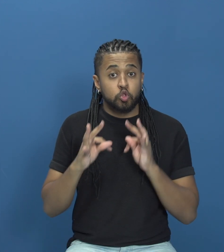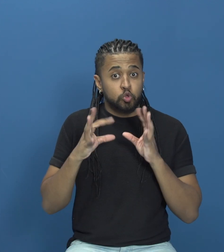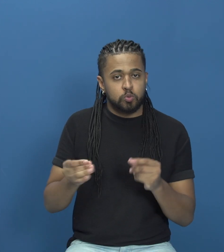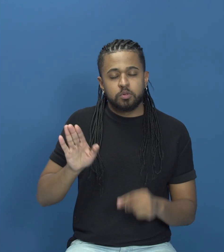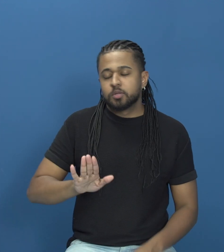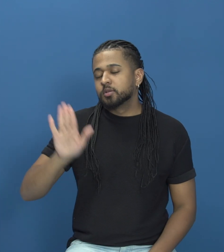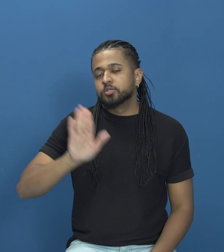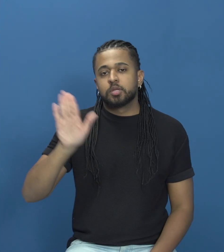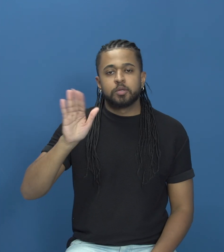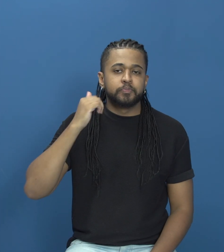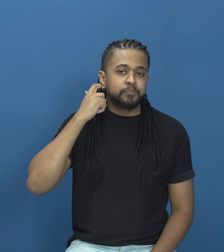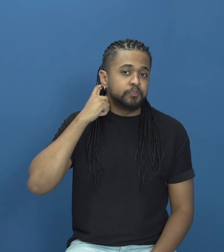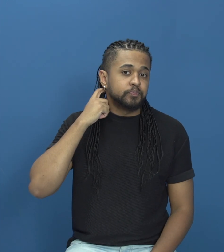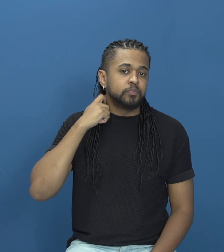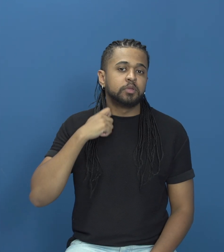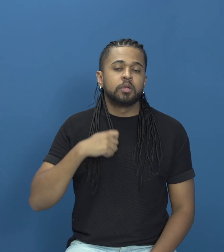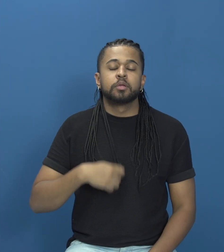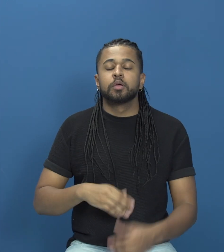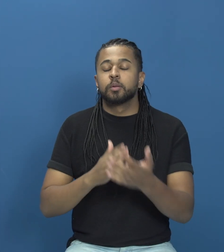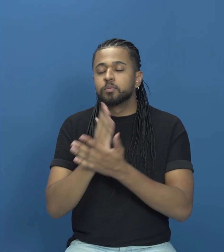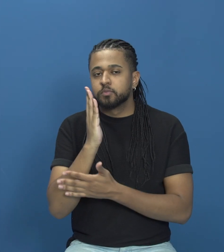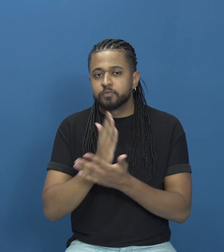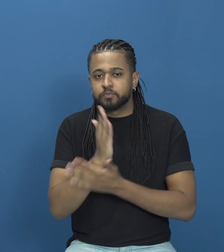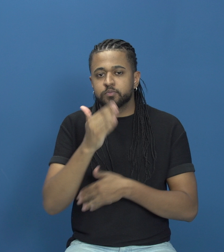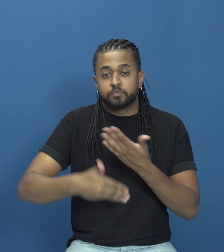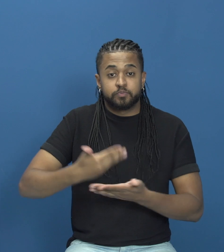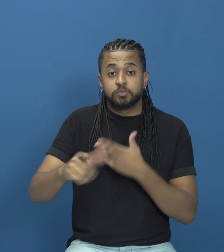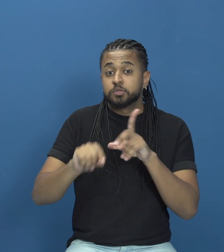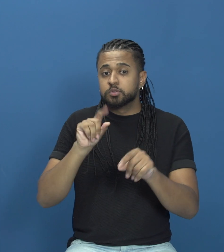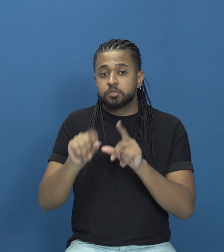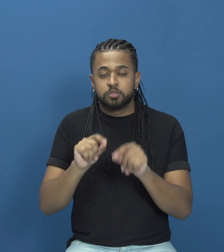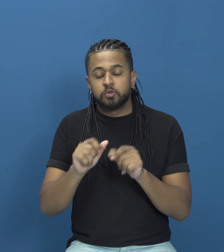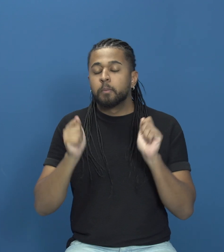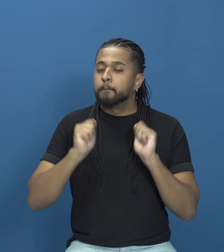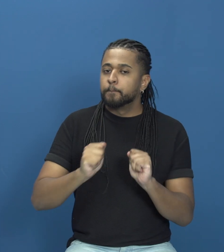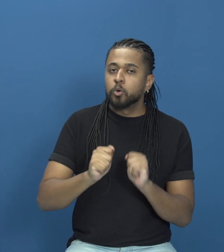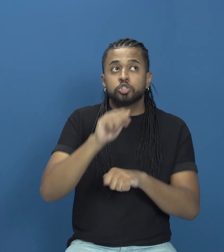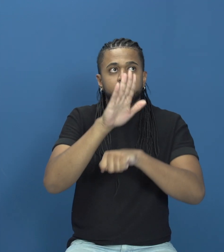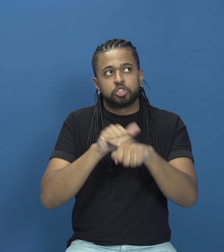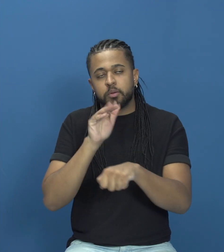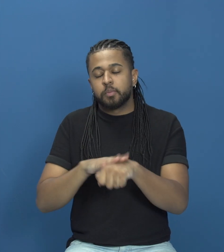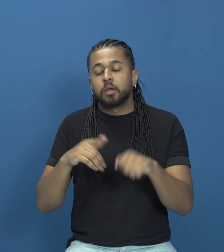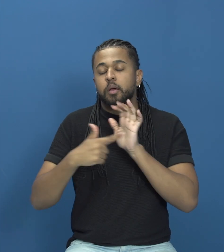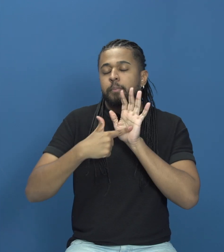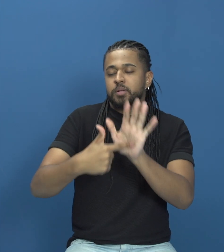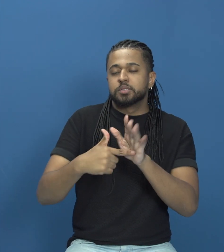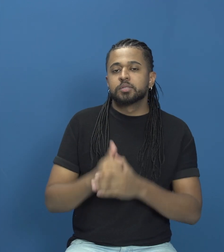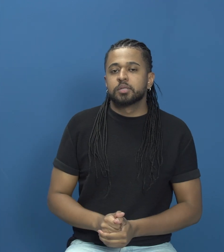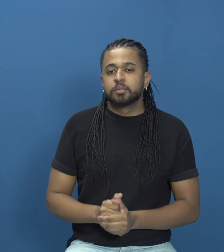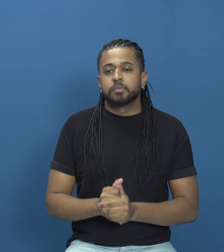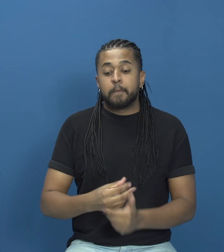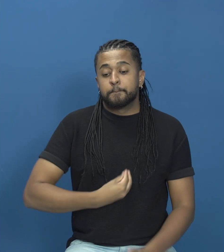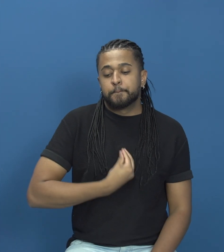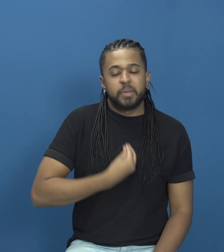Todas os candidatos às candidatas aprovados no presente processo seletivo poderão ser convocados a apresentar, de